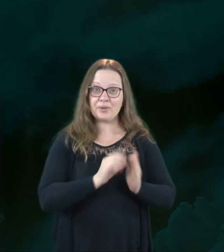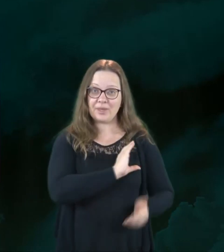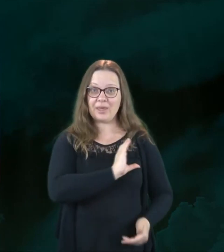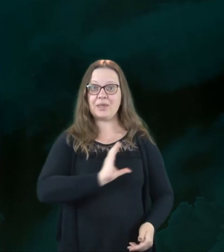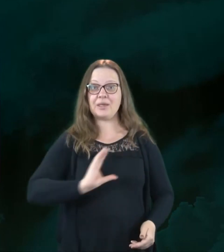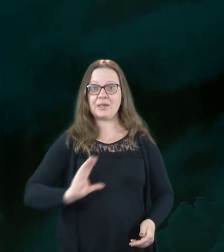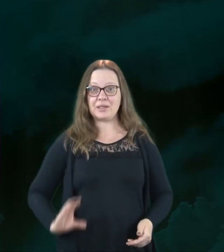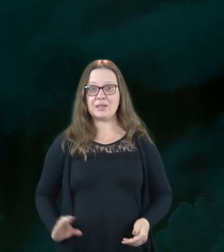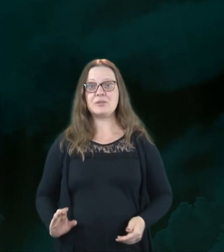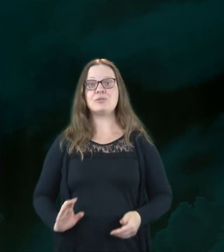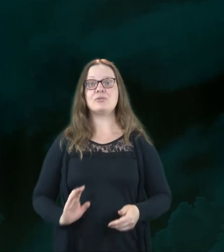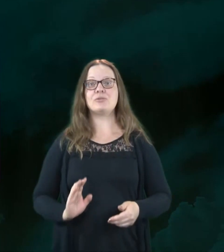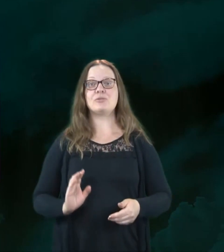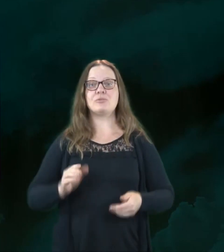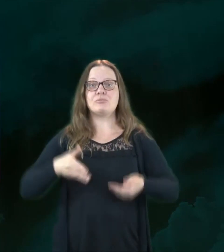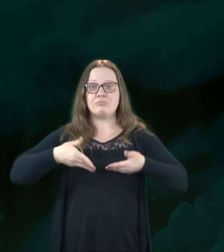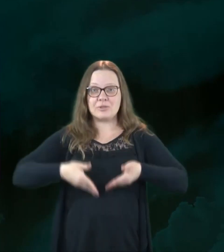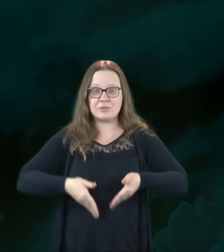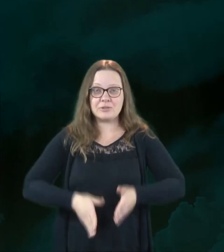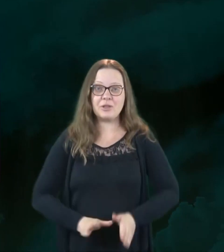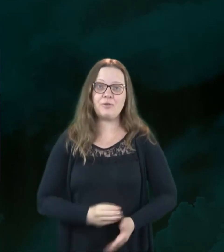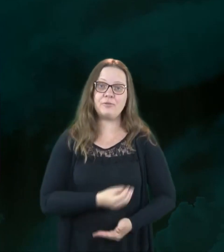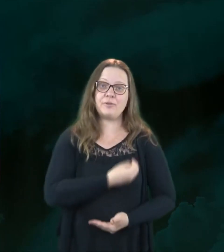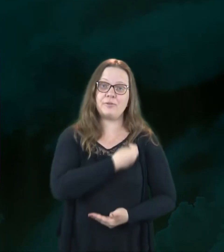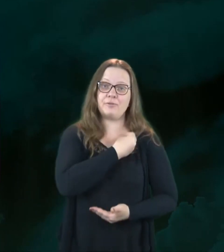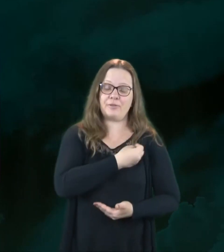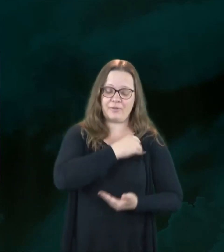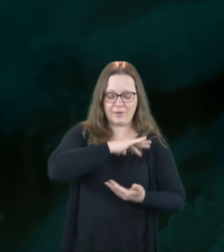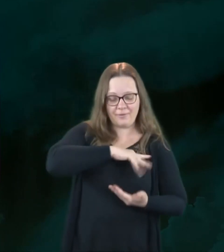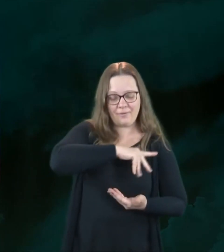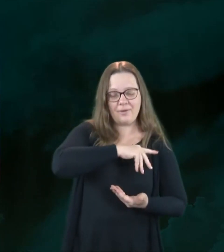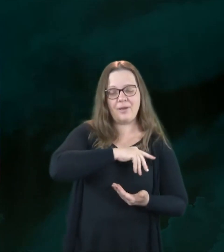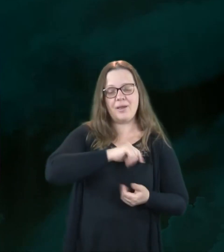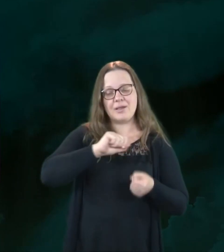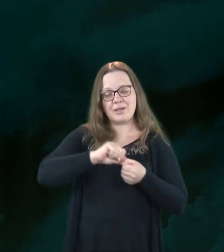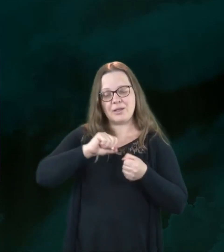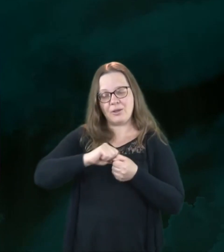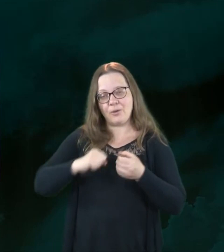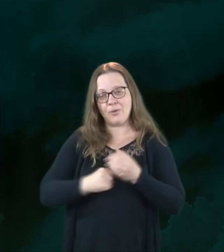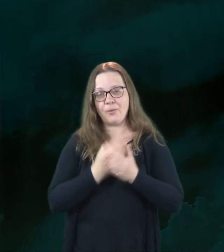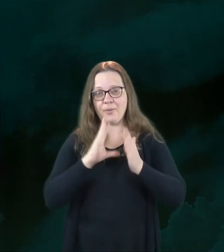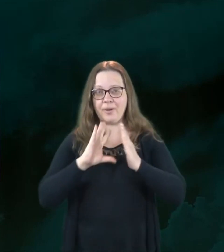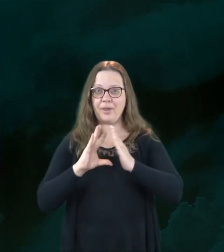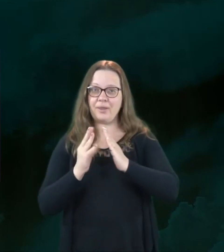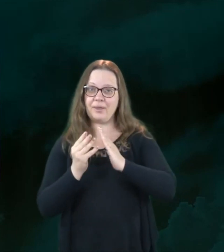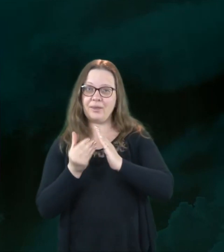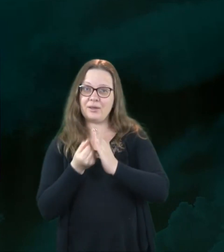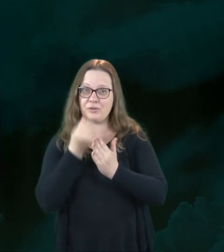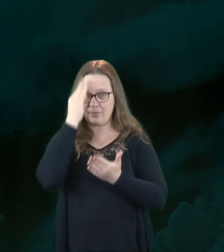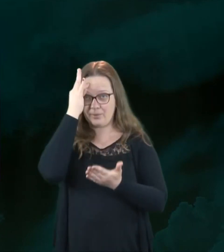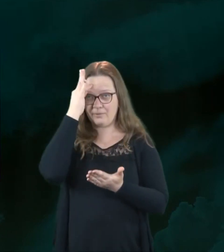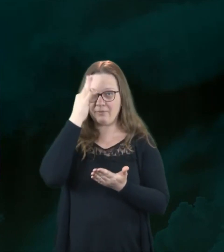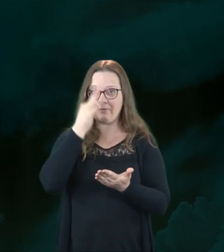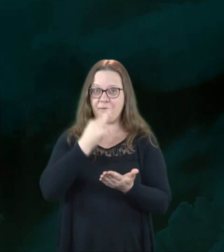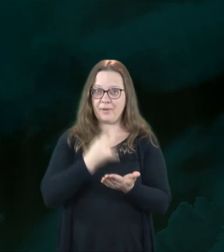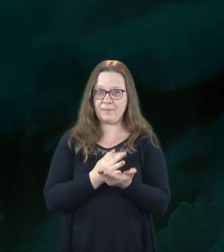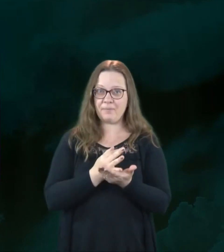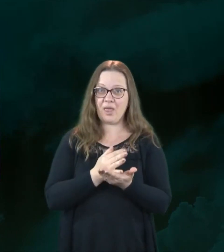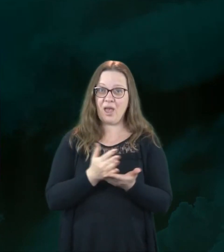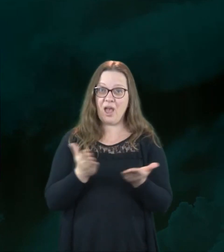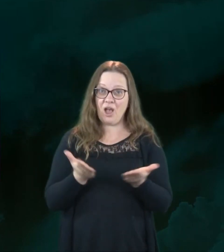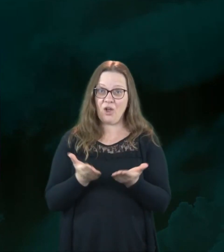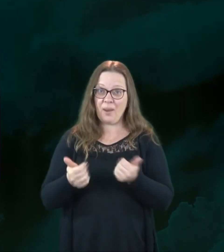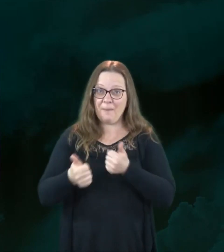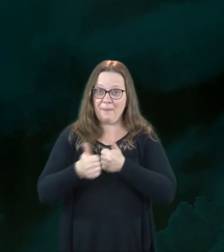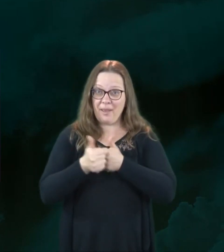E nós somos gerados pela fé. A Tua igreja foi gerada pela fé. Senhor, agora no final dos tempos, que a Tua igreja tome